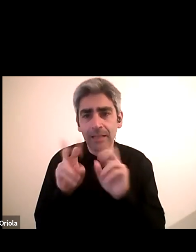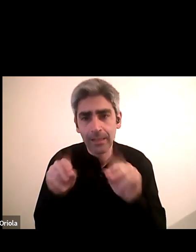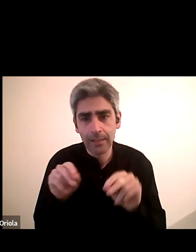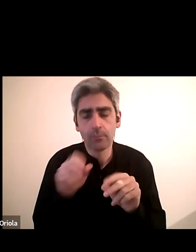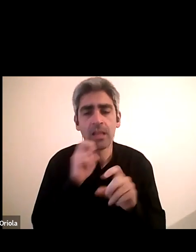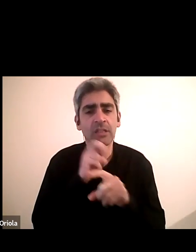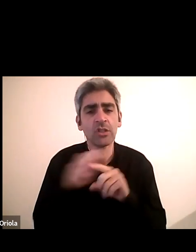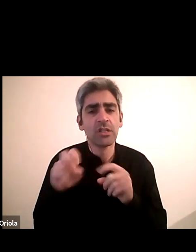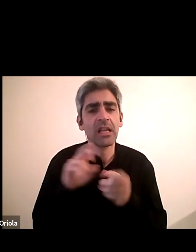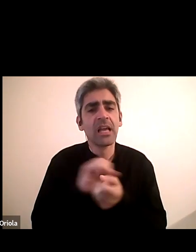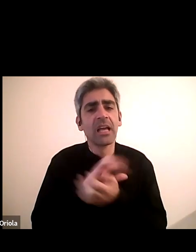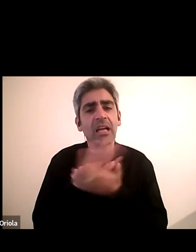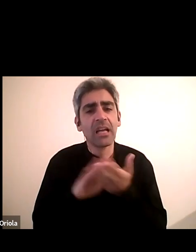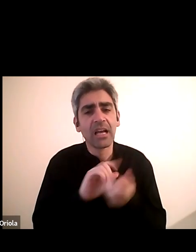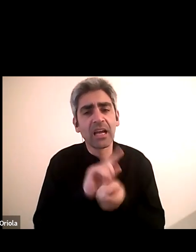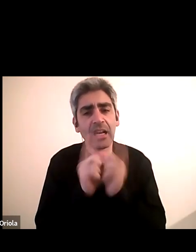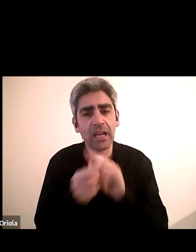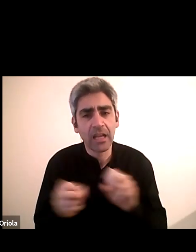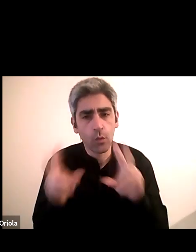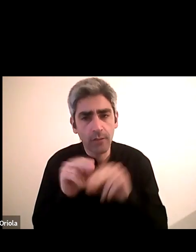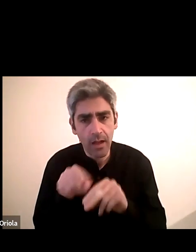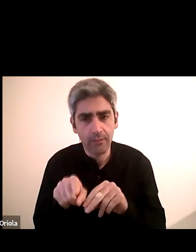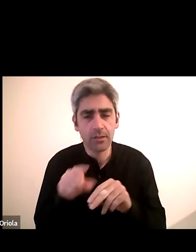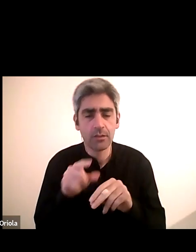renováveis, associada aos novos empregos,